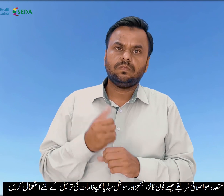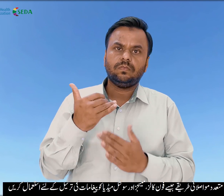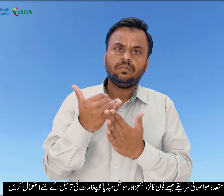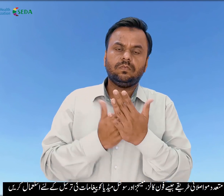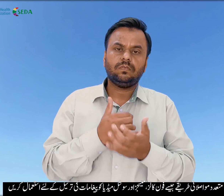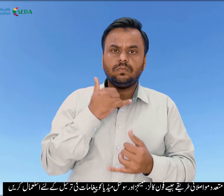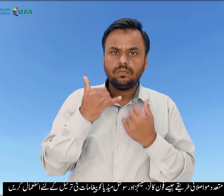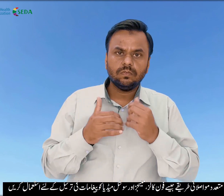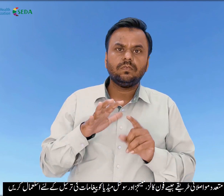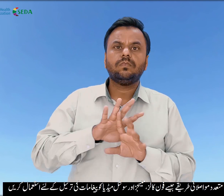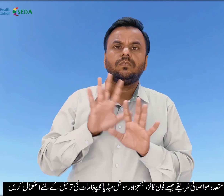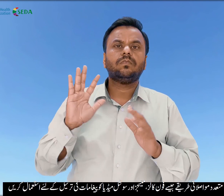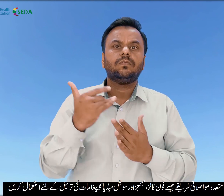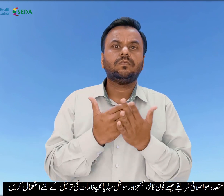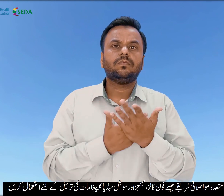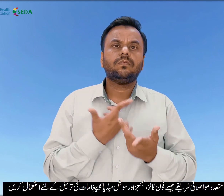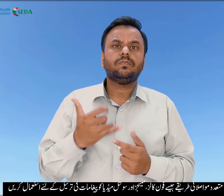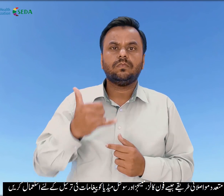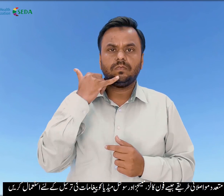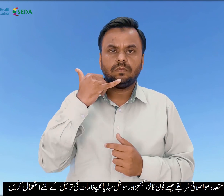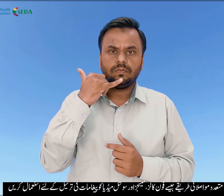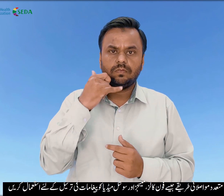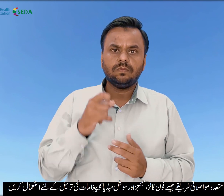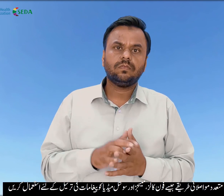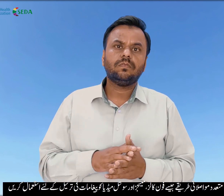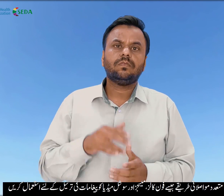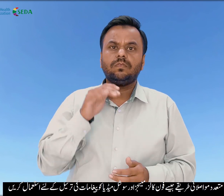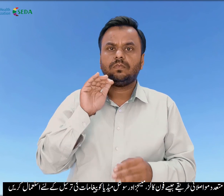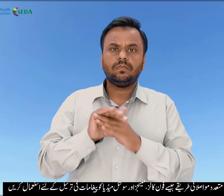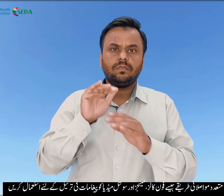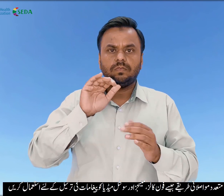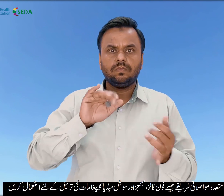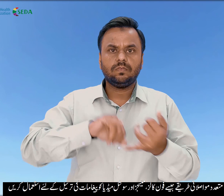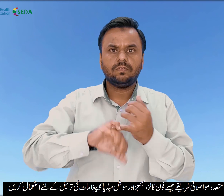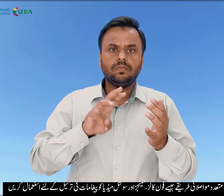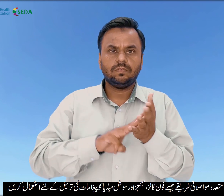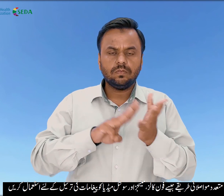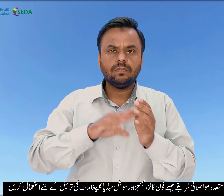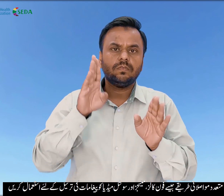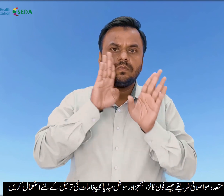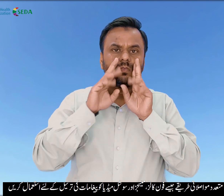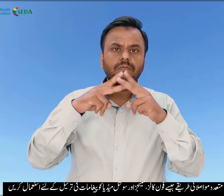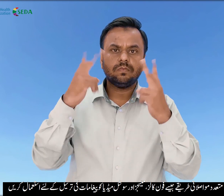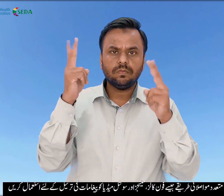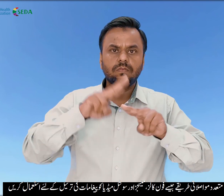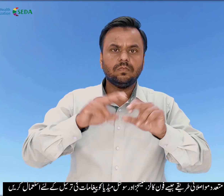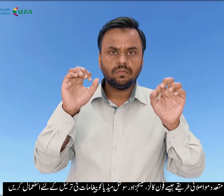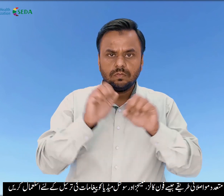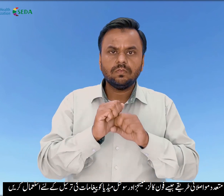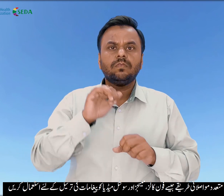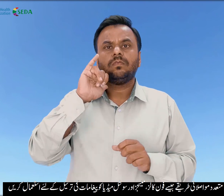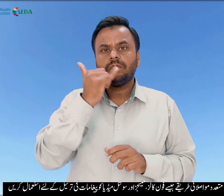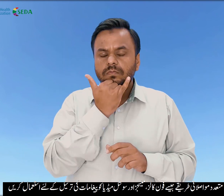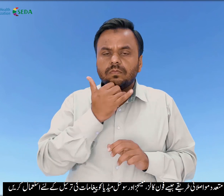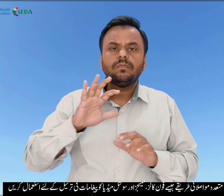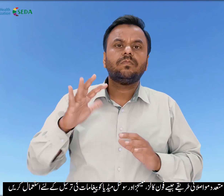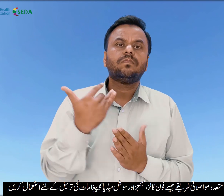متعدد مواصلاتی طریقے جیسے فون کالز، میسیجز اور سوشل میڈیا کو پیغامات کی ترسیل کے